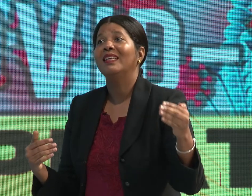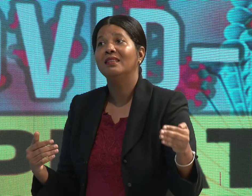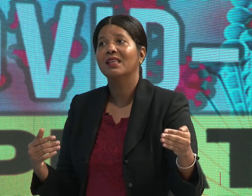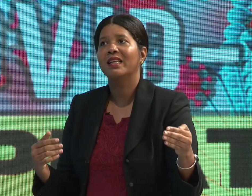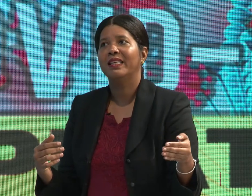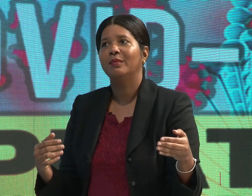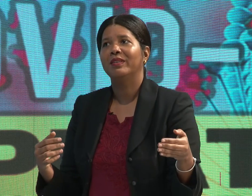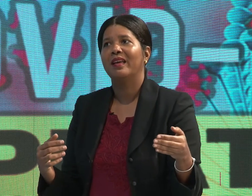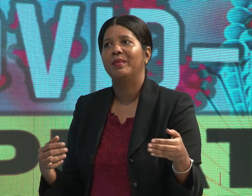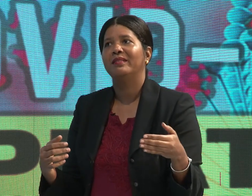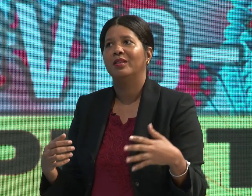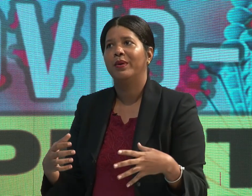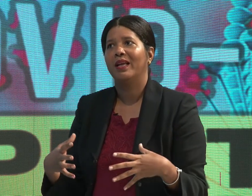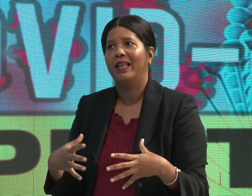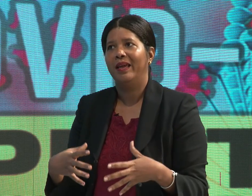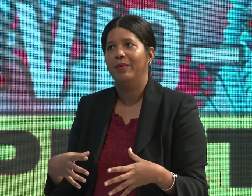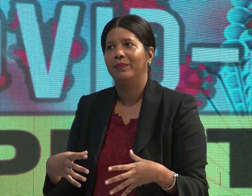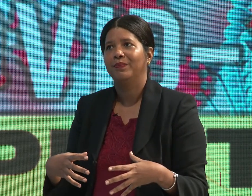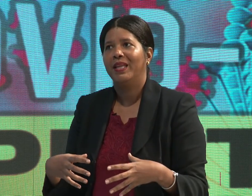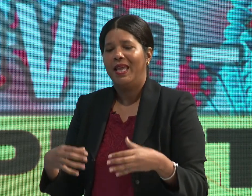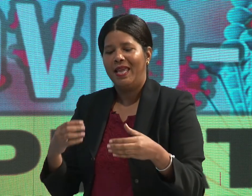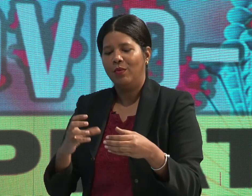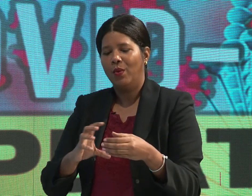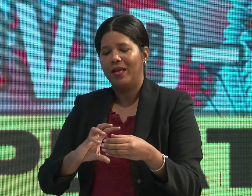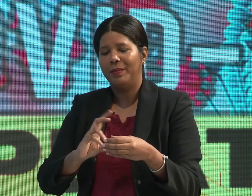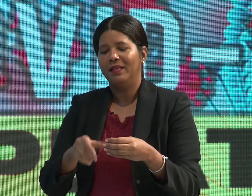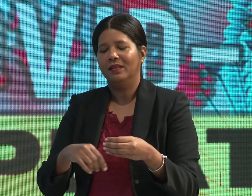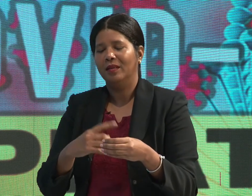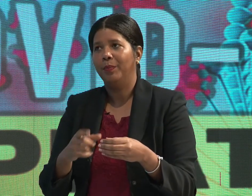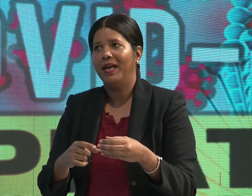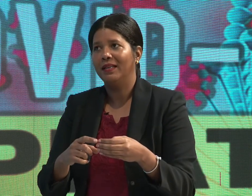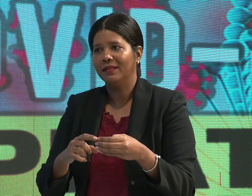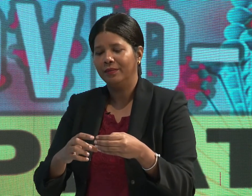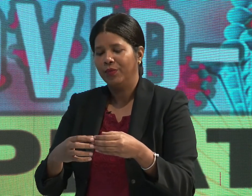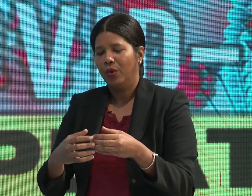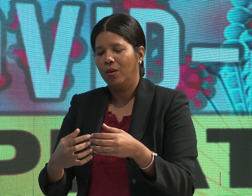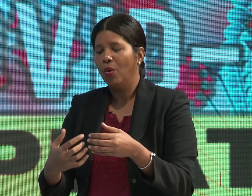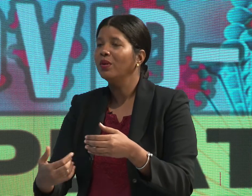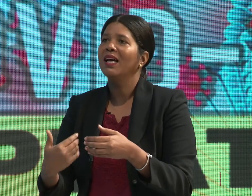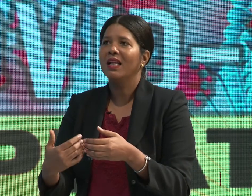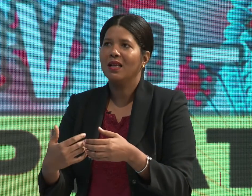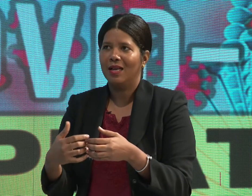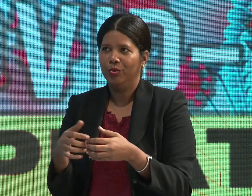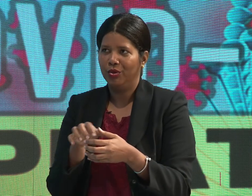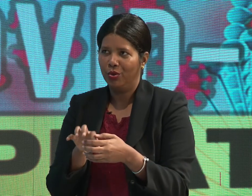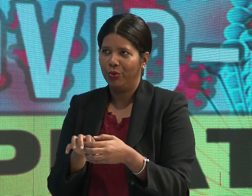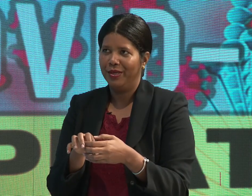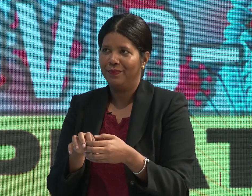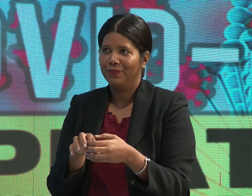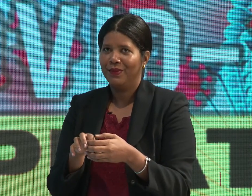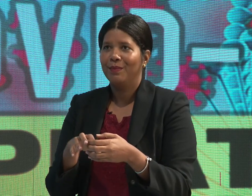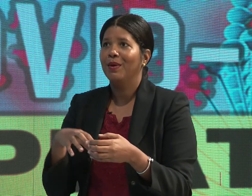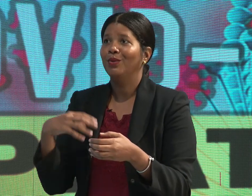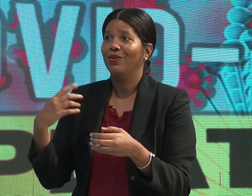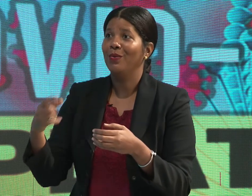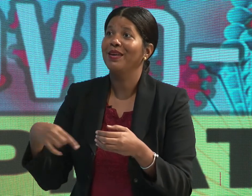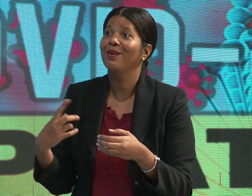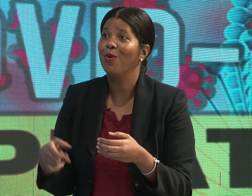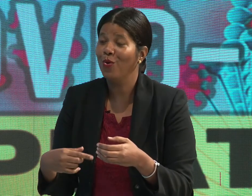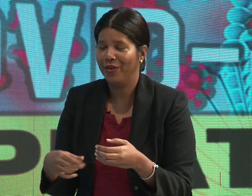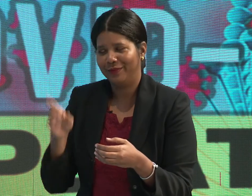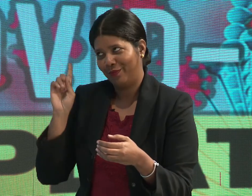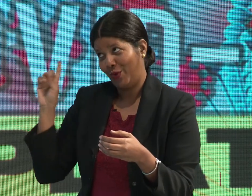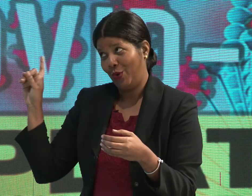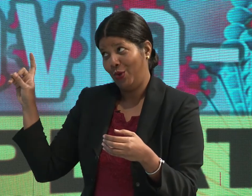omdat we het Integraal Kinderbeschermingsnetwerk al hebben. Yeah. En we waren bezig te piloten om ook naar elkaar toe te groeien. Maar